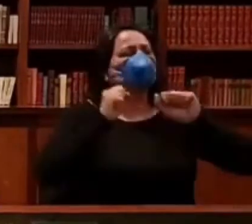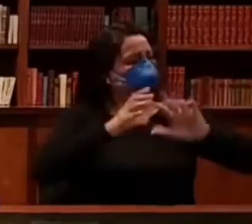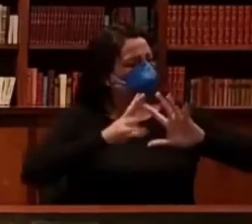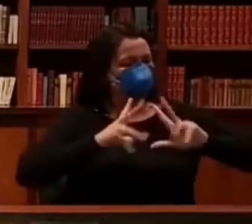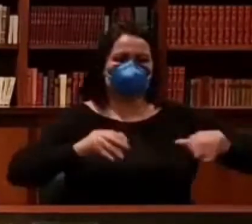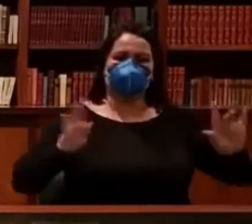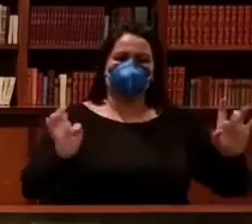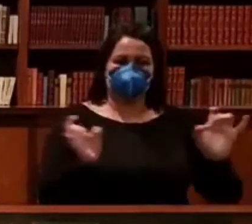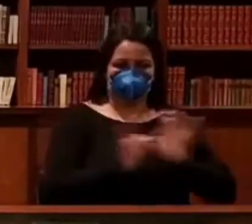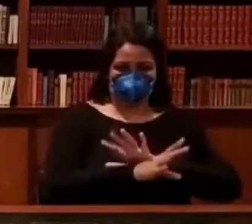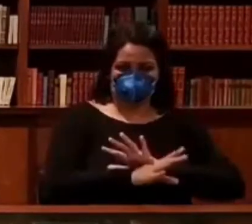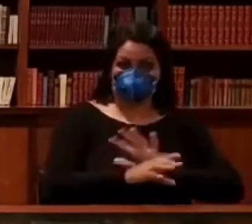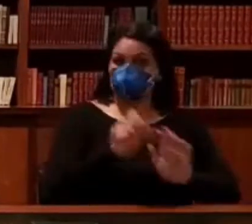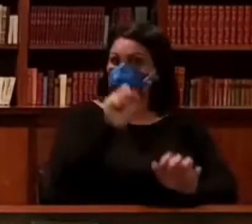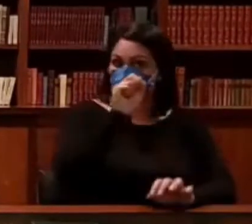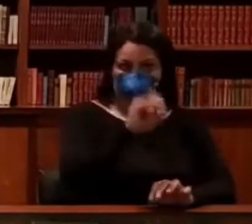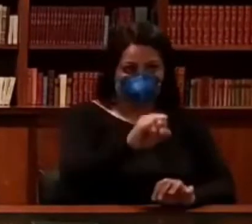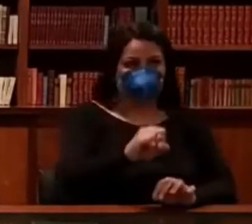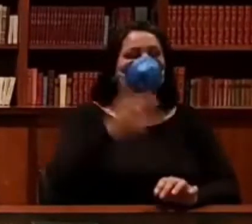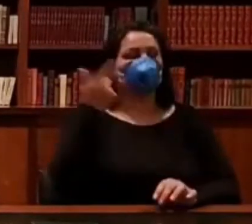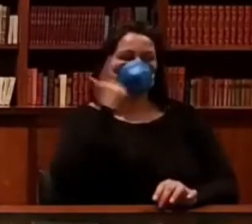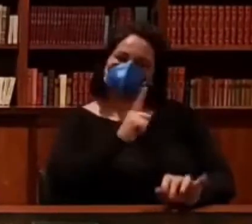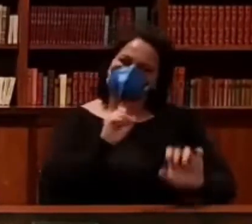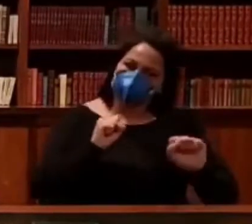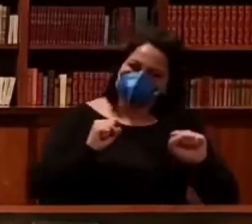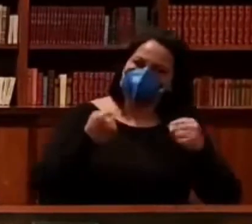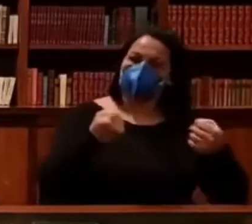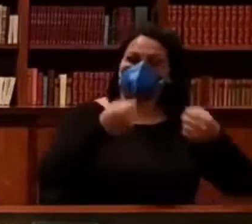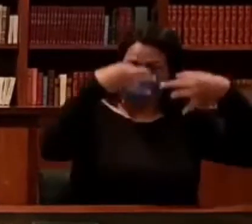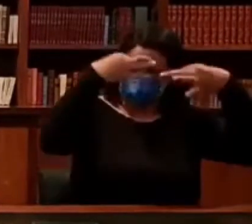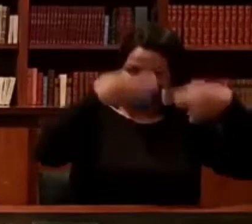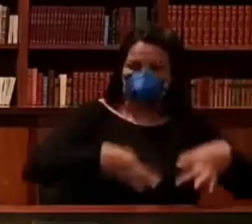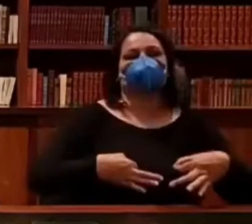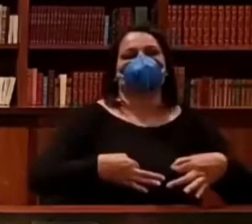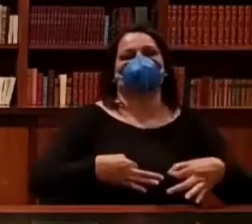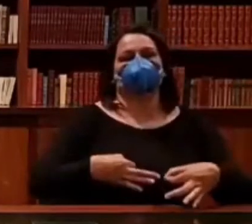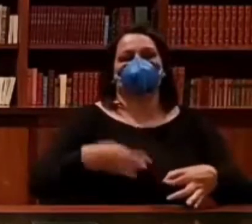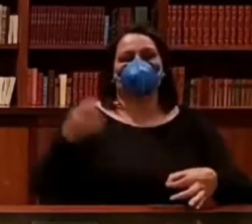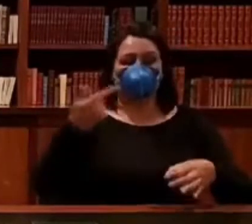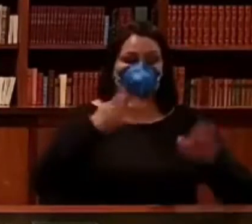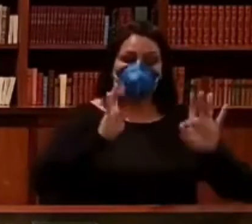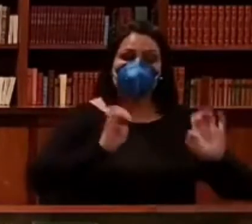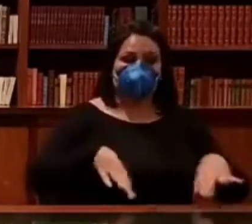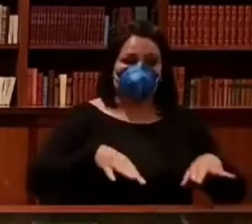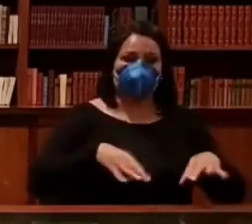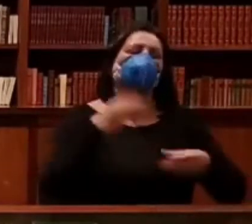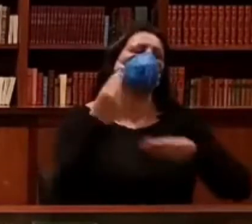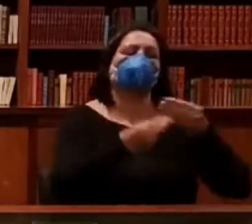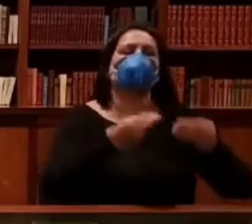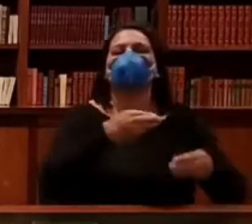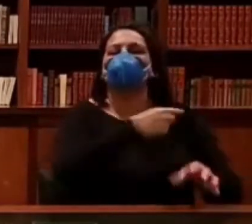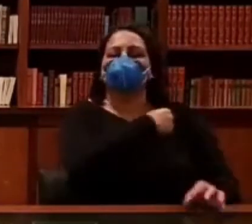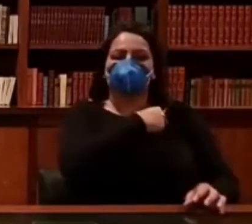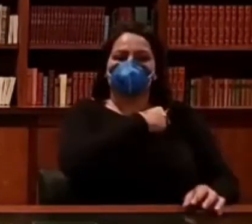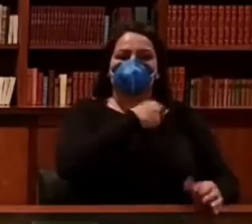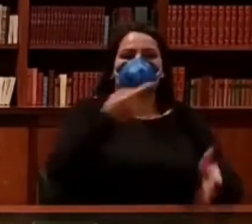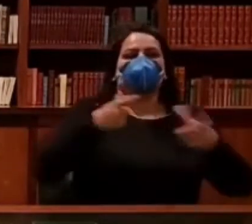Enfim, se tomar as medidas corretas, a gente passa bem. Como é que o Japão está